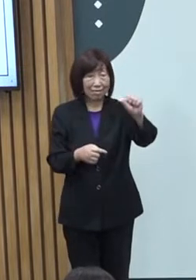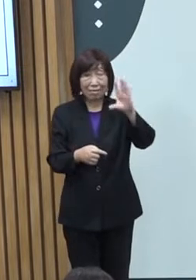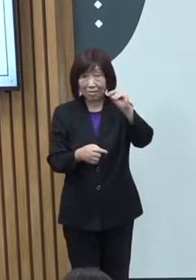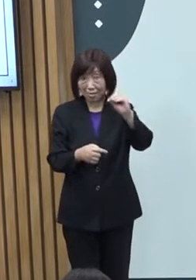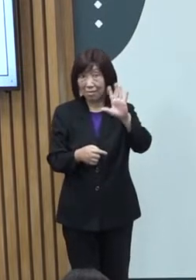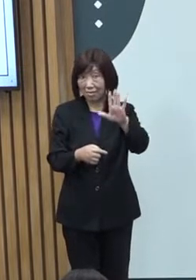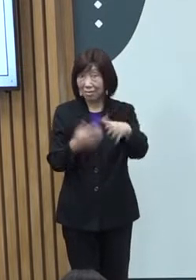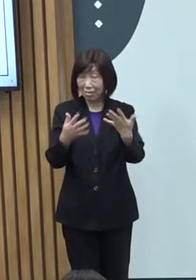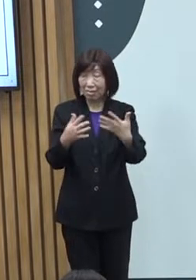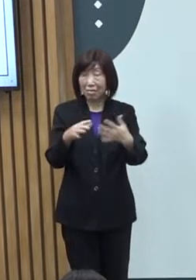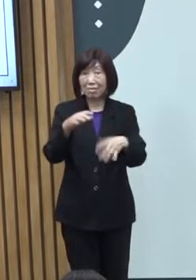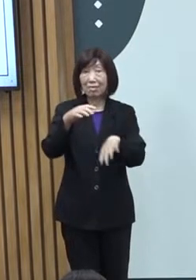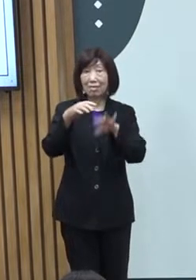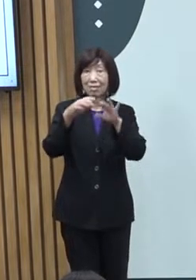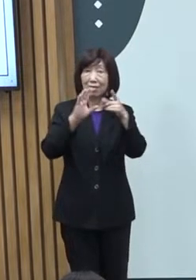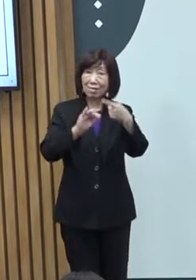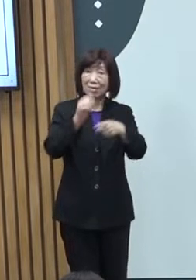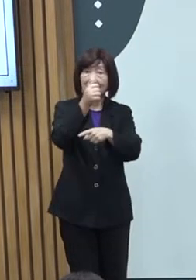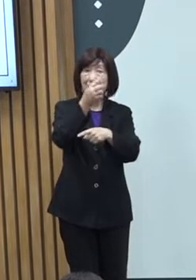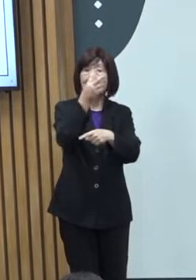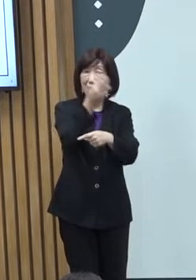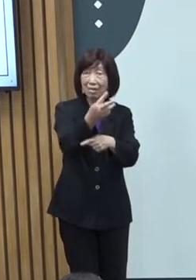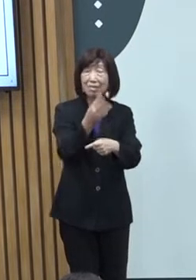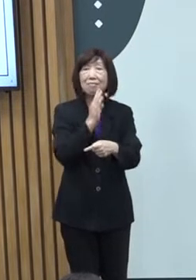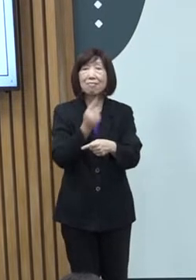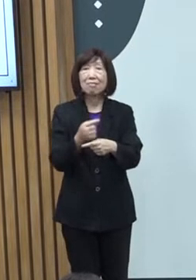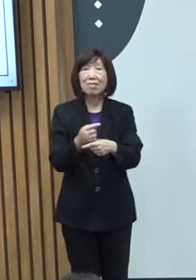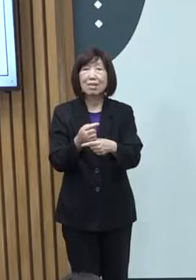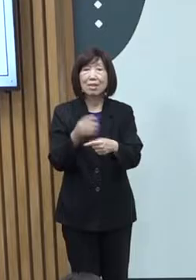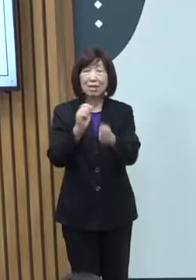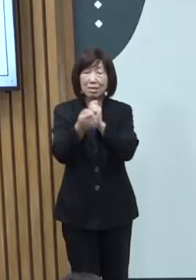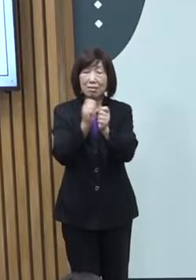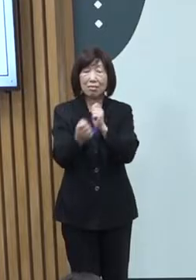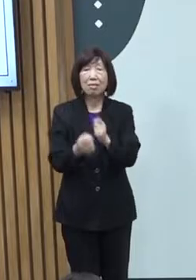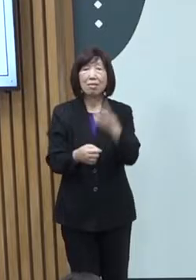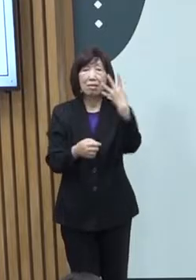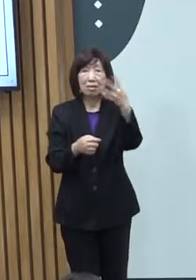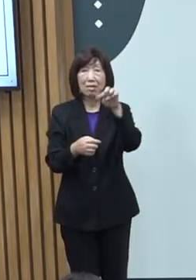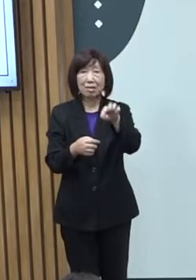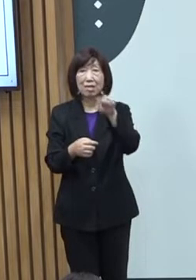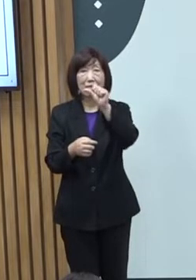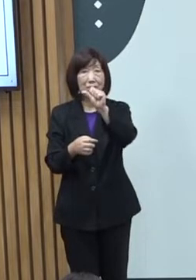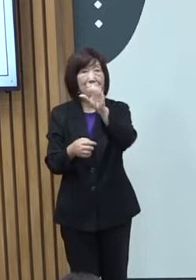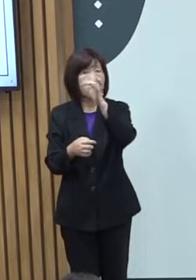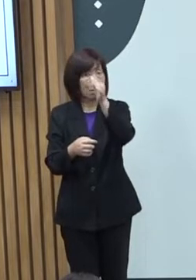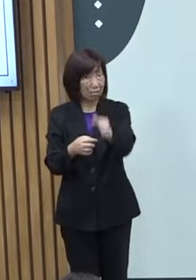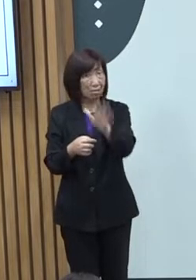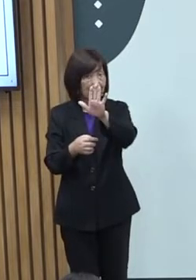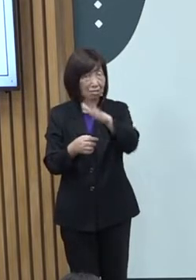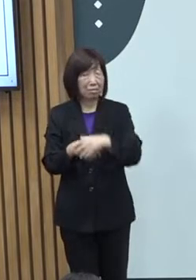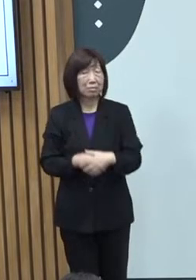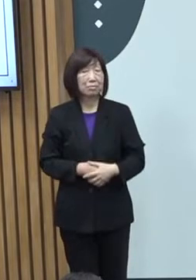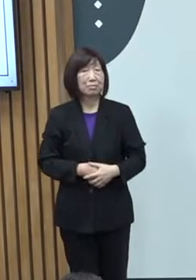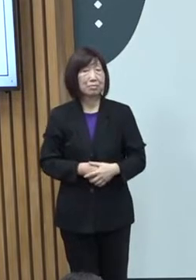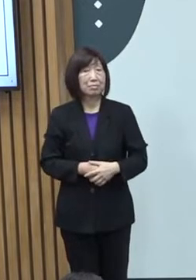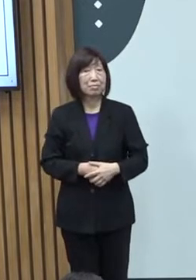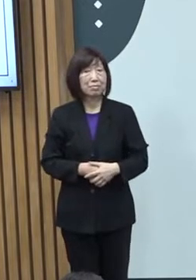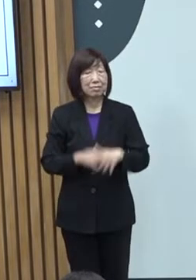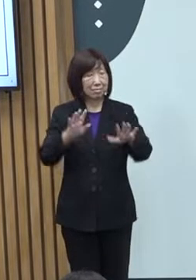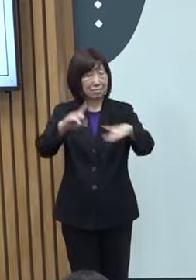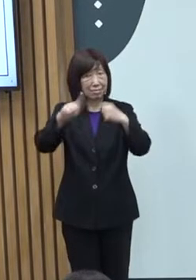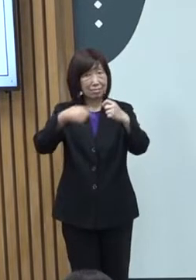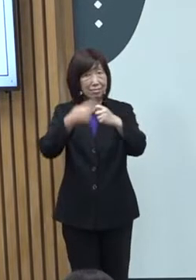辆，约占了 53%， 那税额有 4.5 亿元哦。那我们想哦，因为今